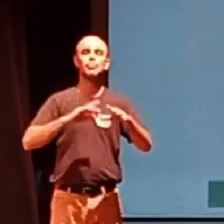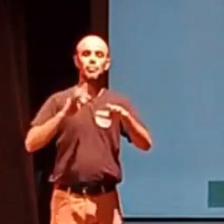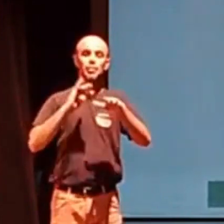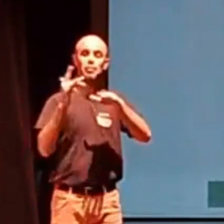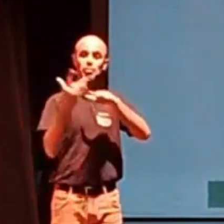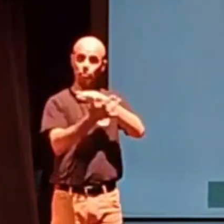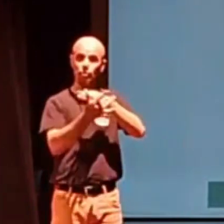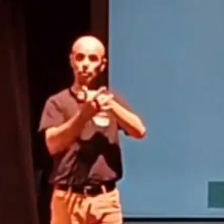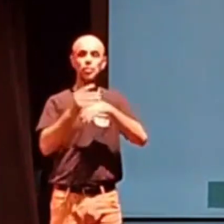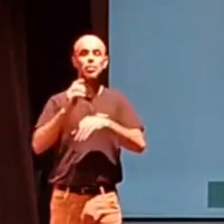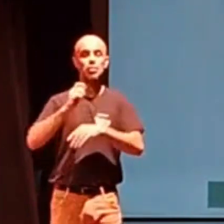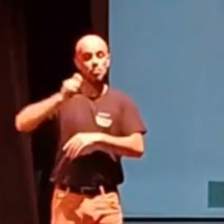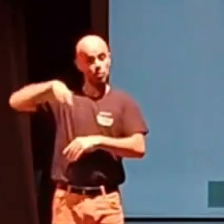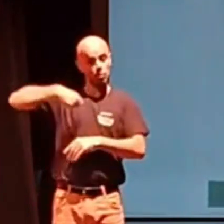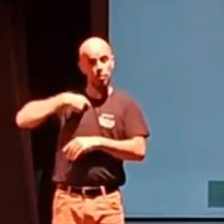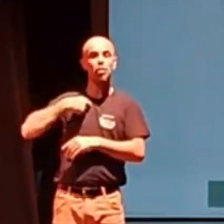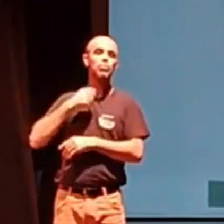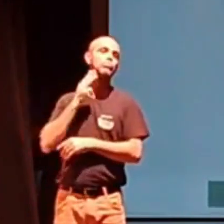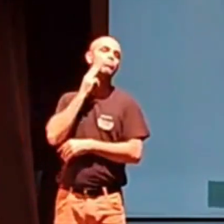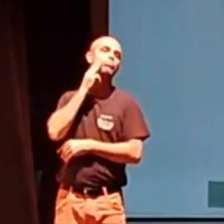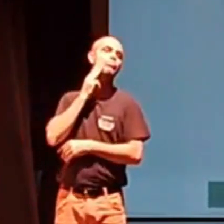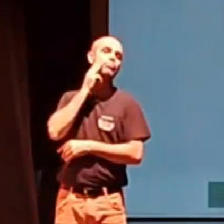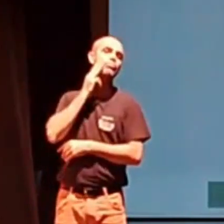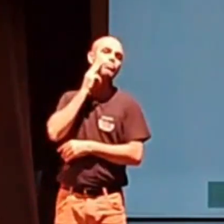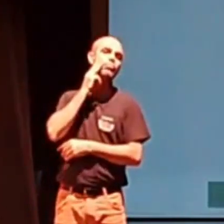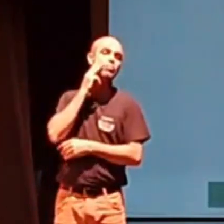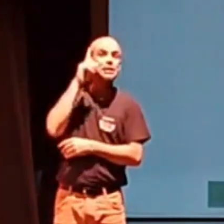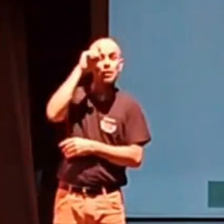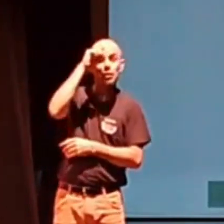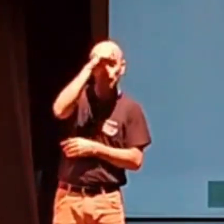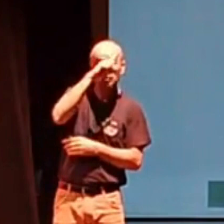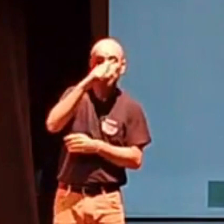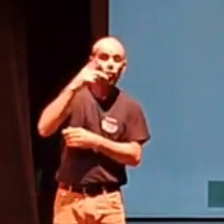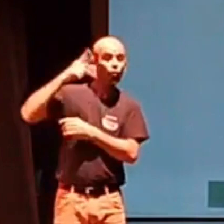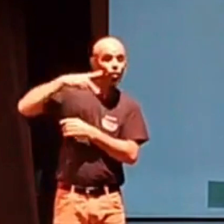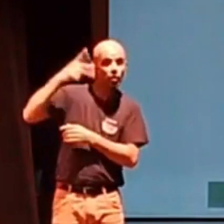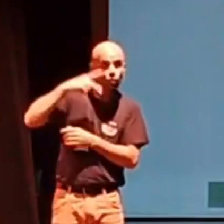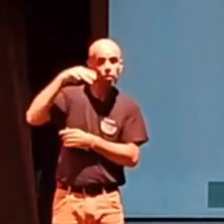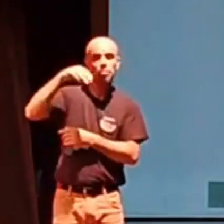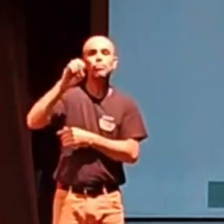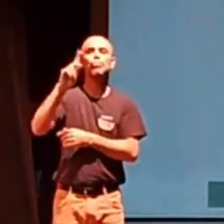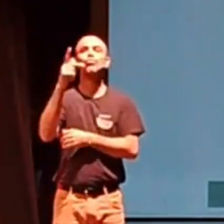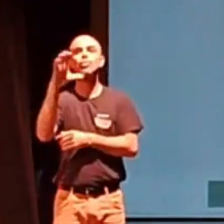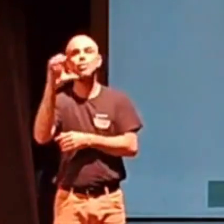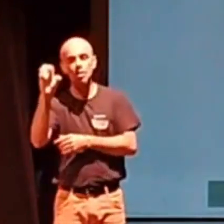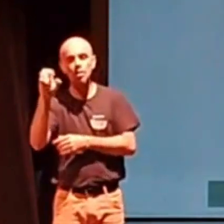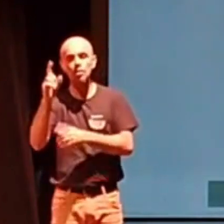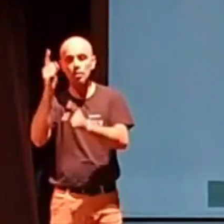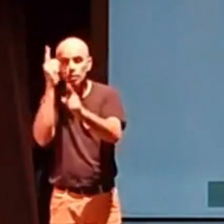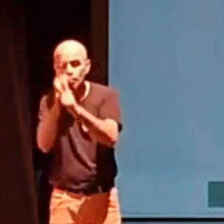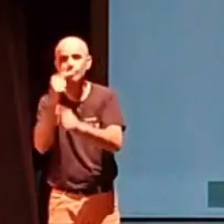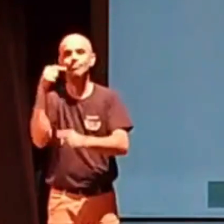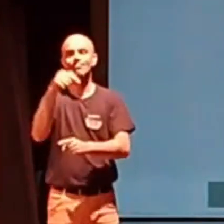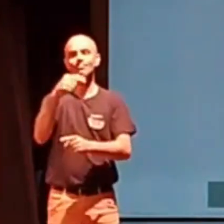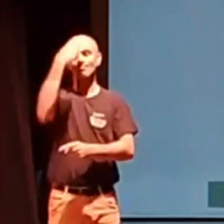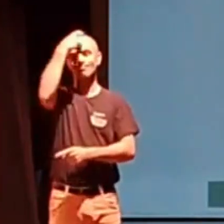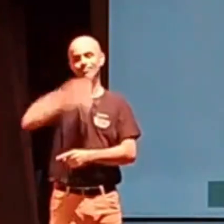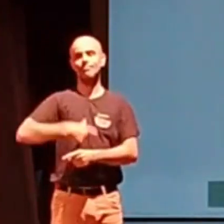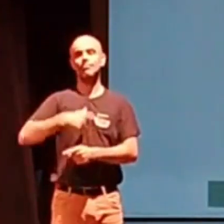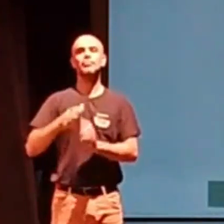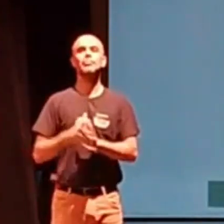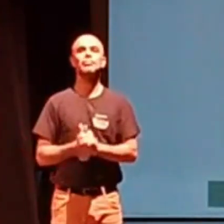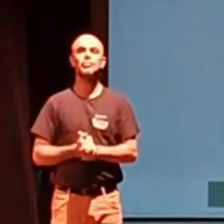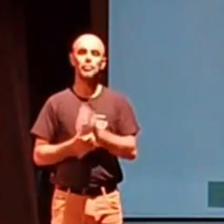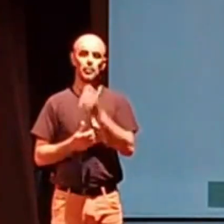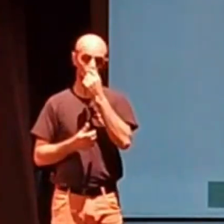Michele Quintas. Talvez, se for difícil de achar, vocês colocam vereadora Michele Quintas, em amigos vocês vão encontrar a Michele